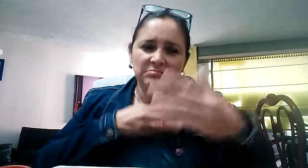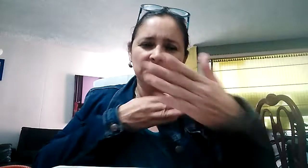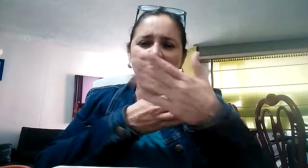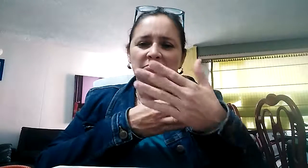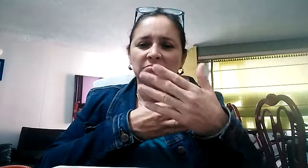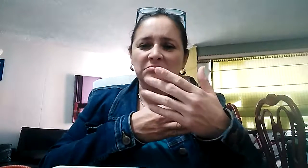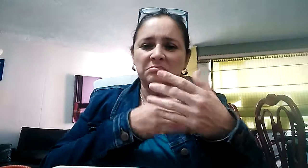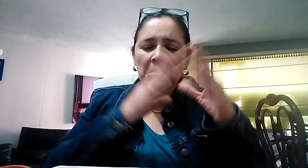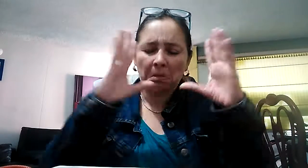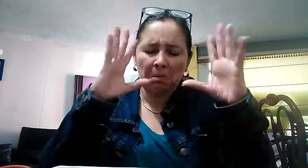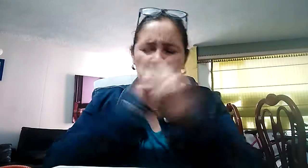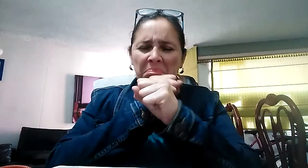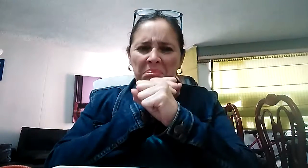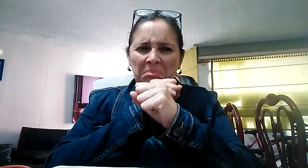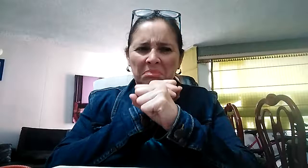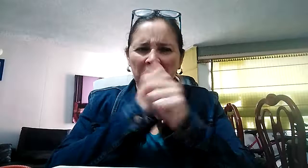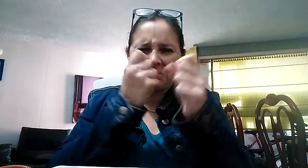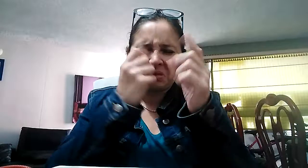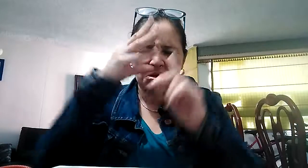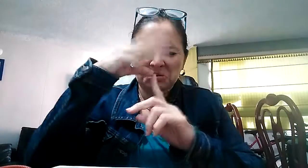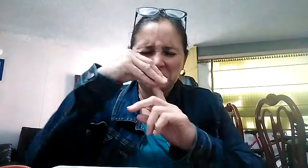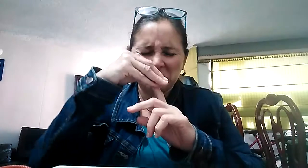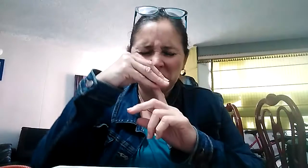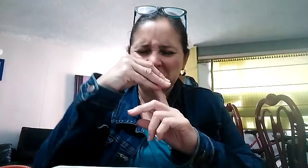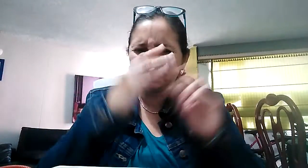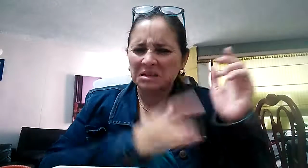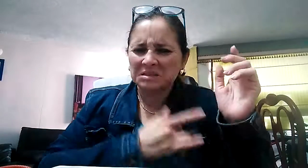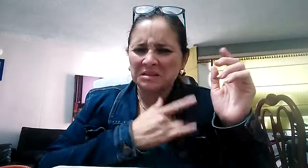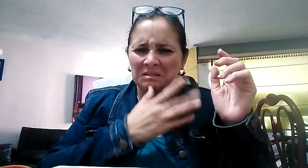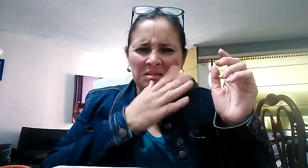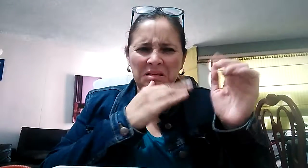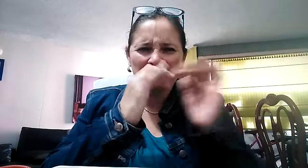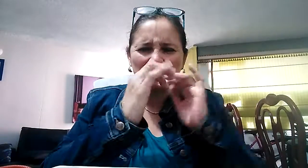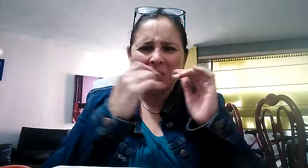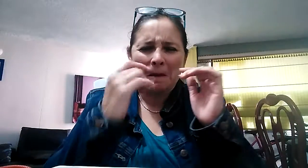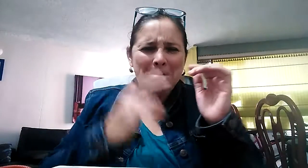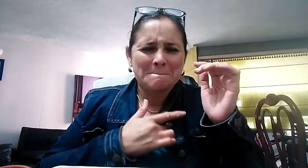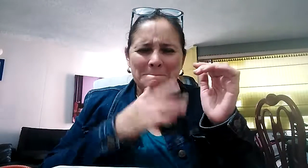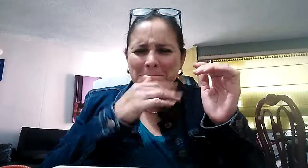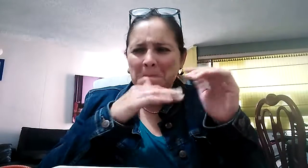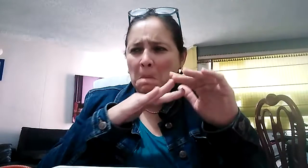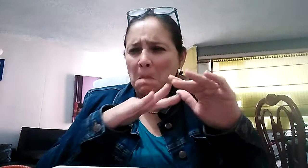¡Ay! ¡Hay un bromista telefónico! ¡Atrapémoslo! ¡Sí!